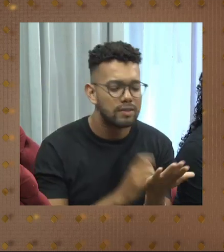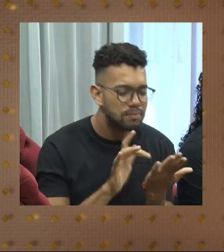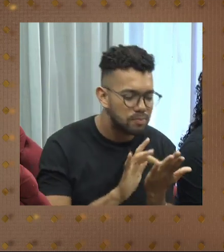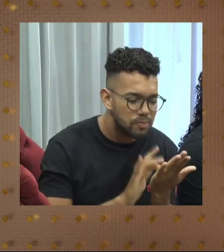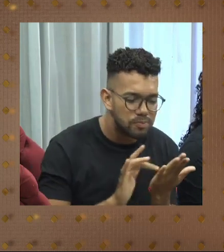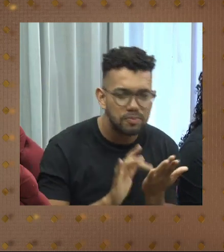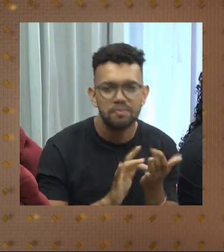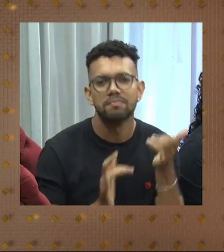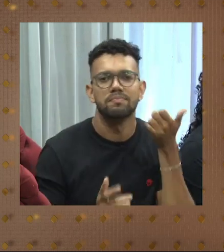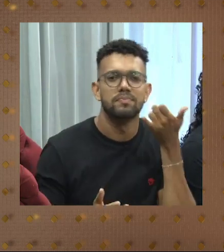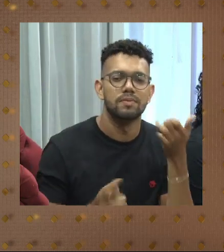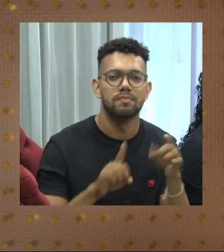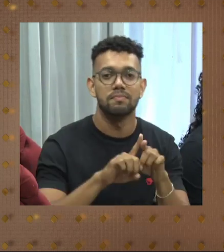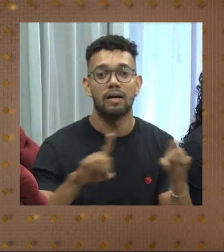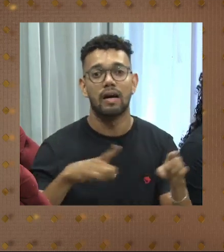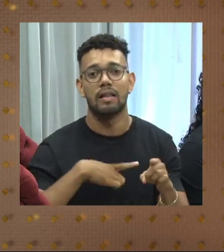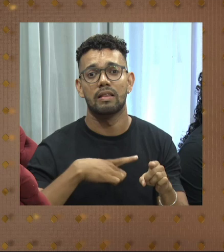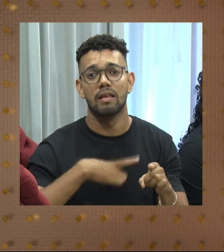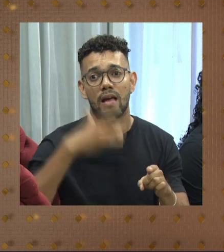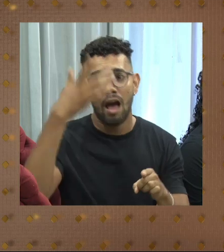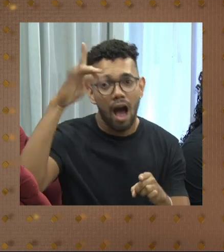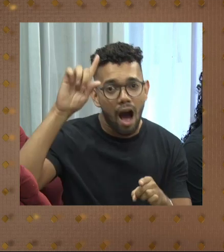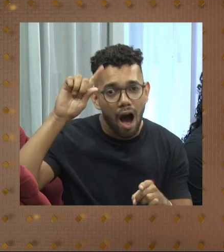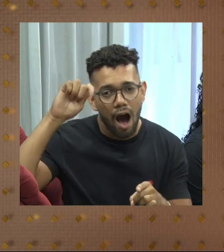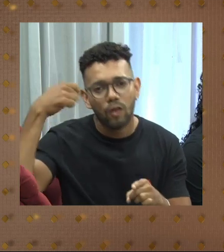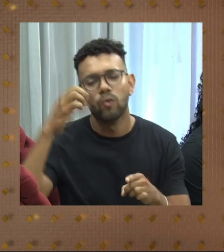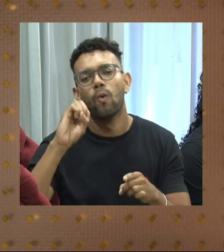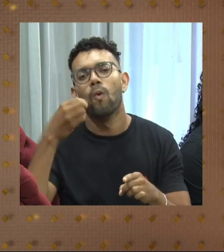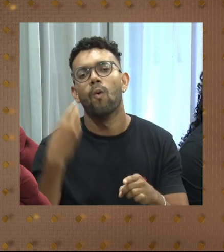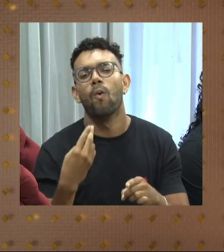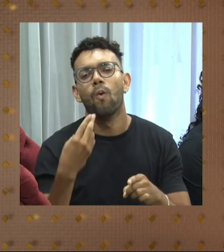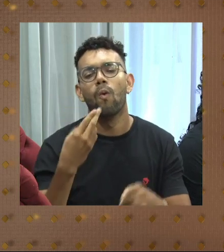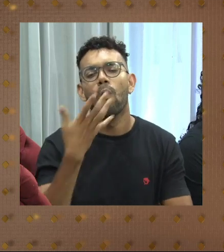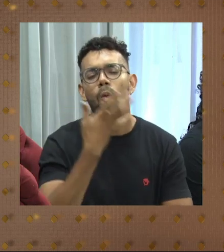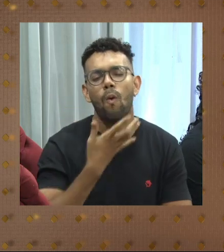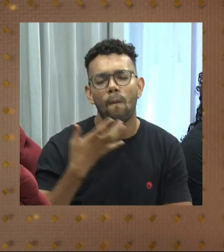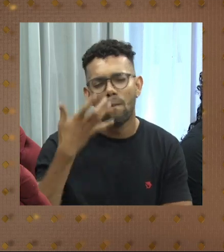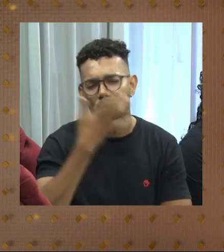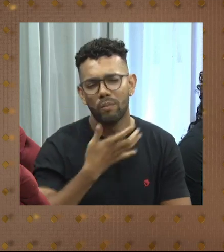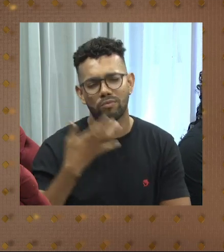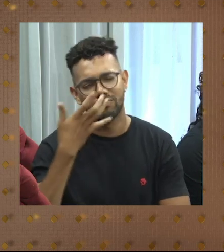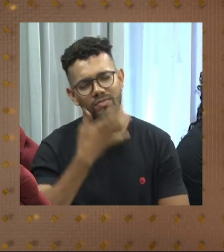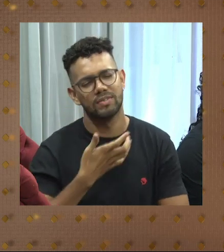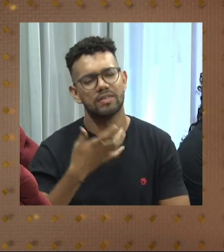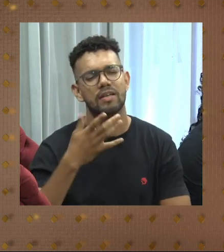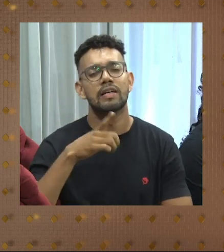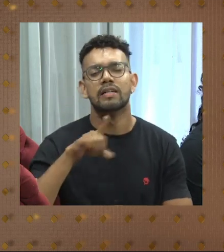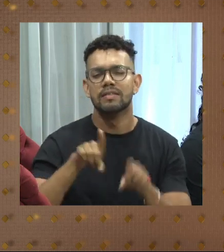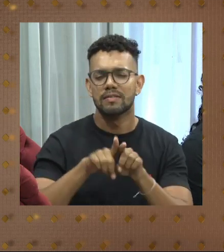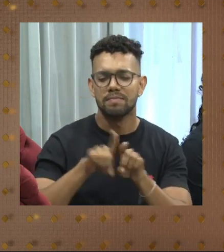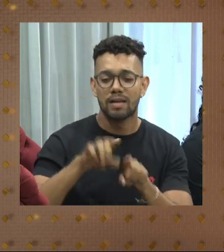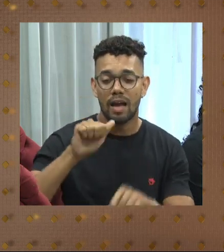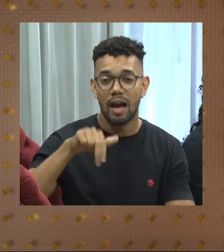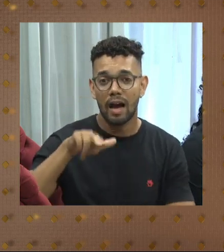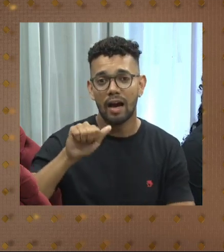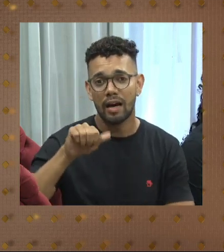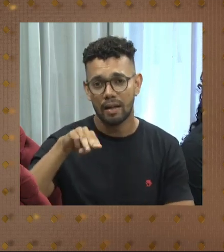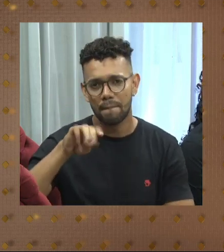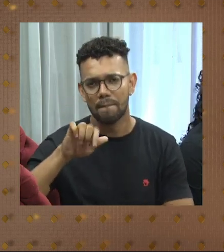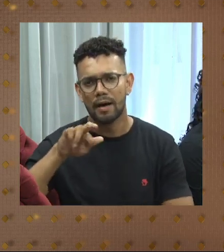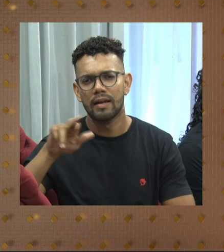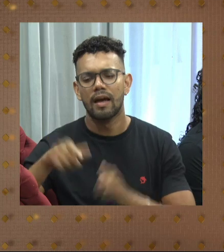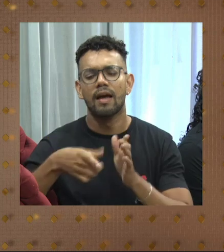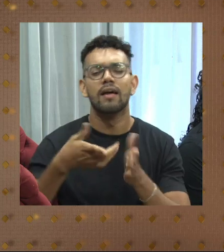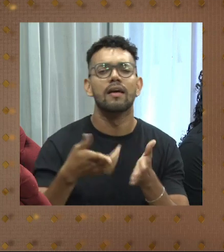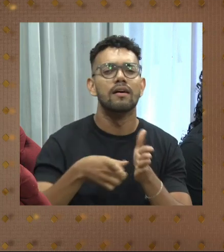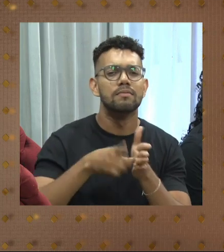sendo lançado, é artista da música acontecendo, você viu agora com a com a Ana aqui, mas tem muito artista, muita banda, gente.